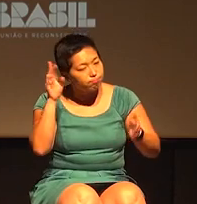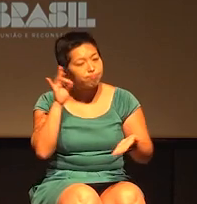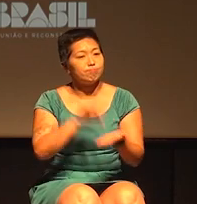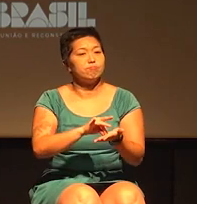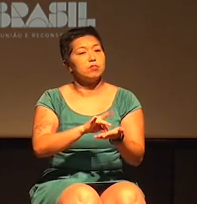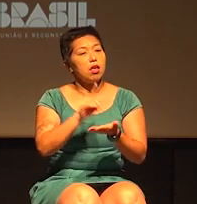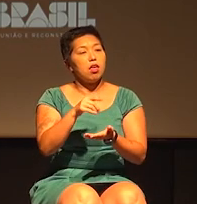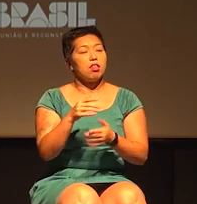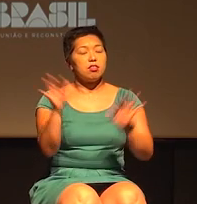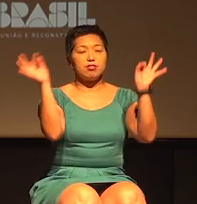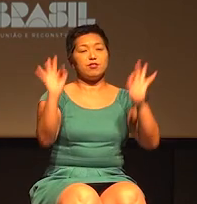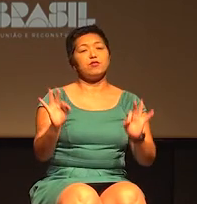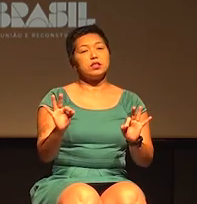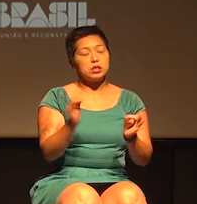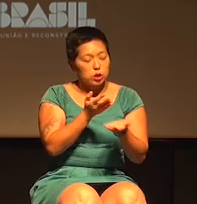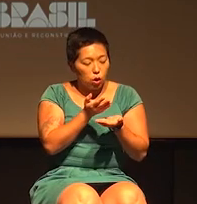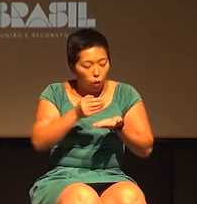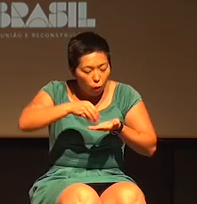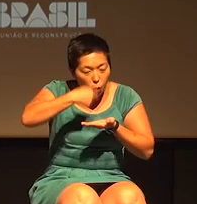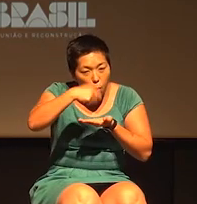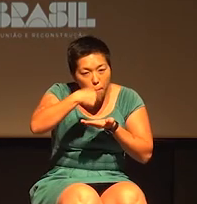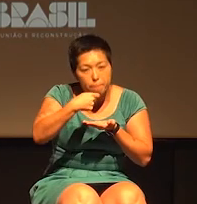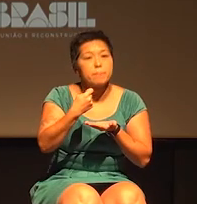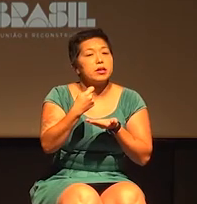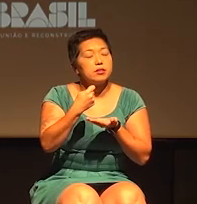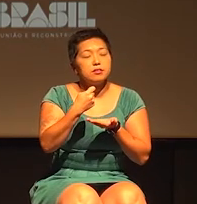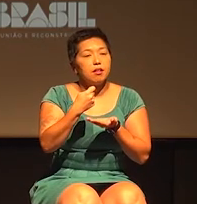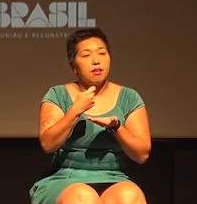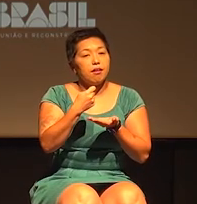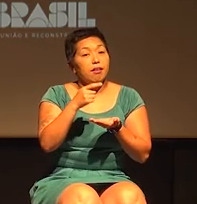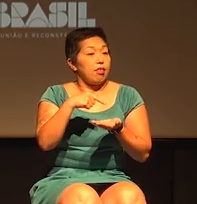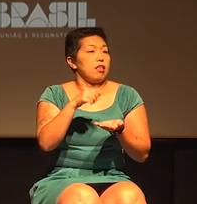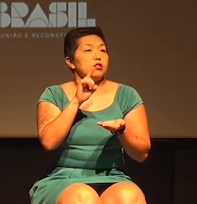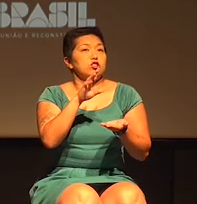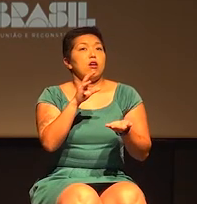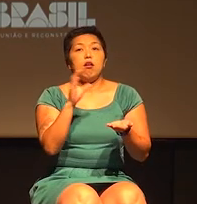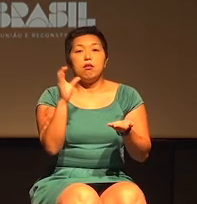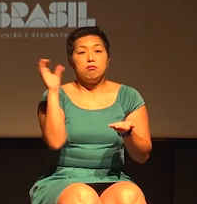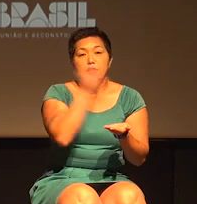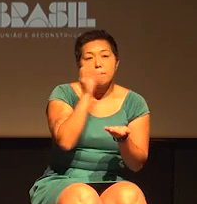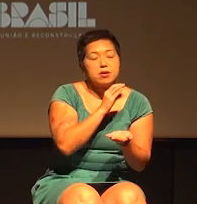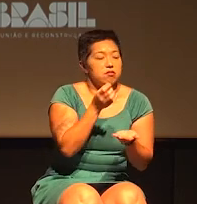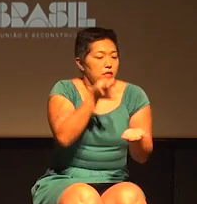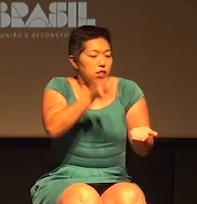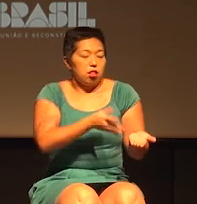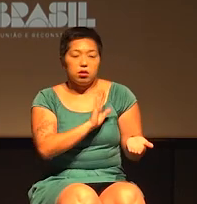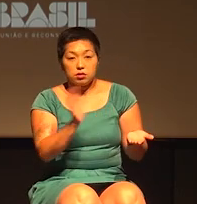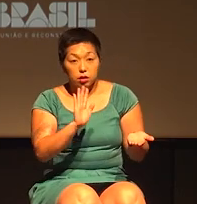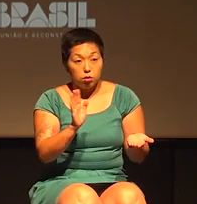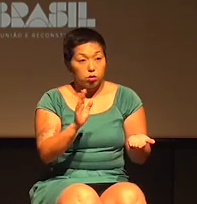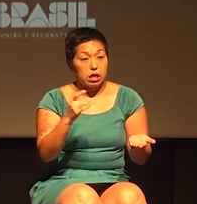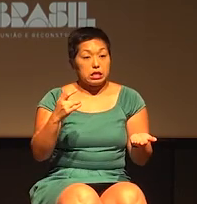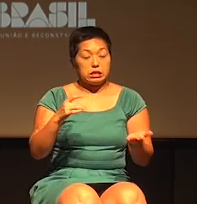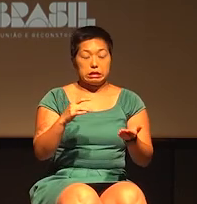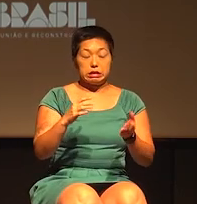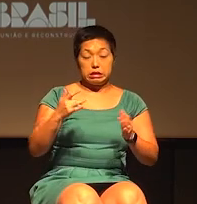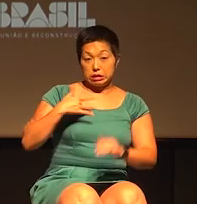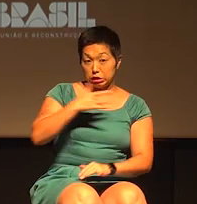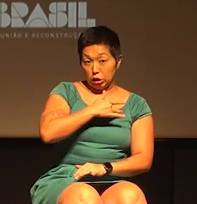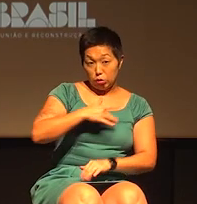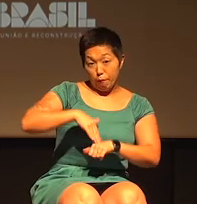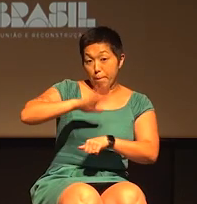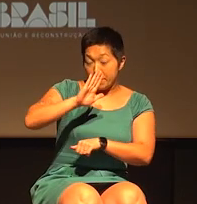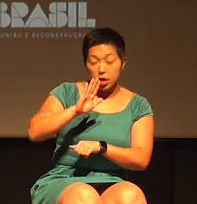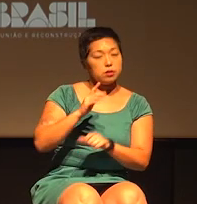comida que não era eh essa que enfim é essa da emergência né de que bom não tem a mais saudável do mundo Vamos comer o que temos